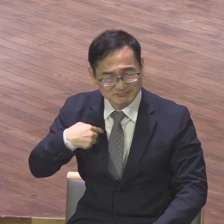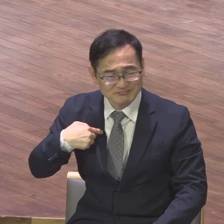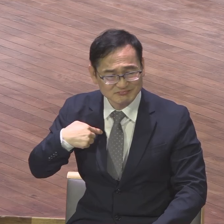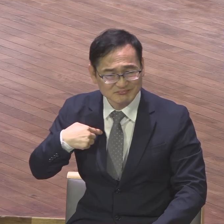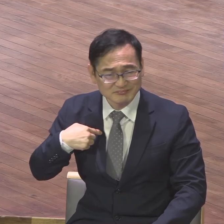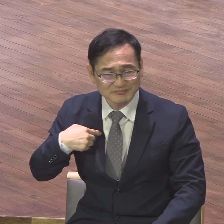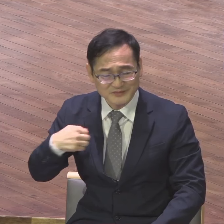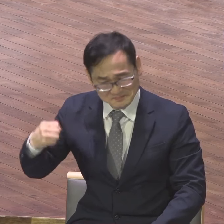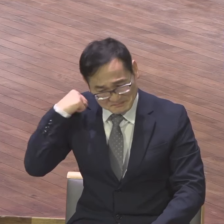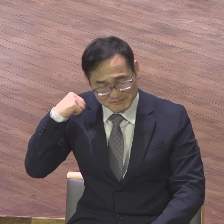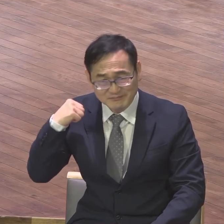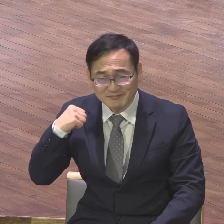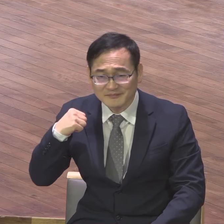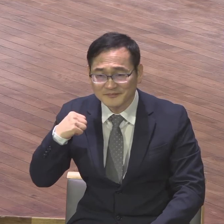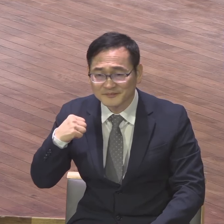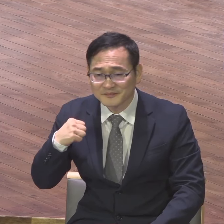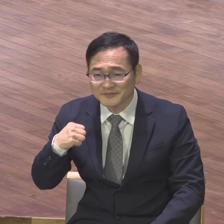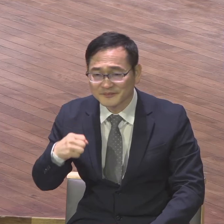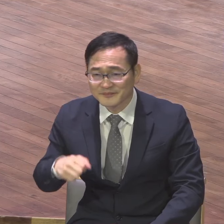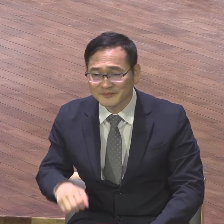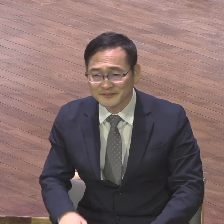그거 다 속은 거예요.